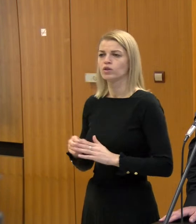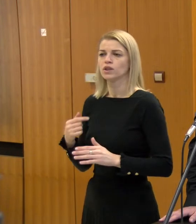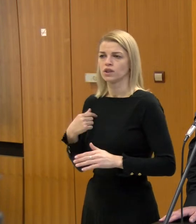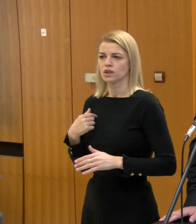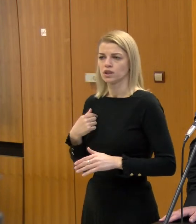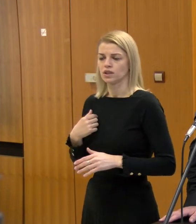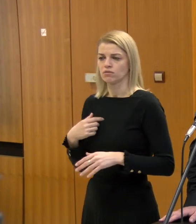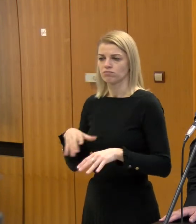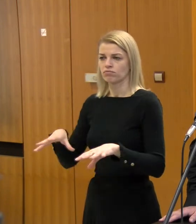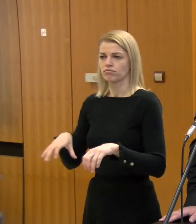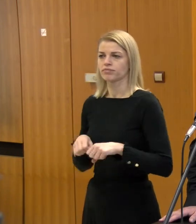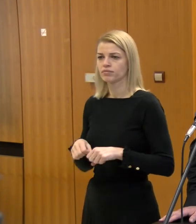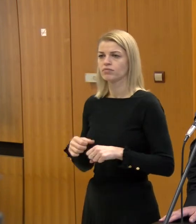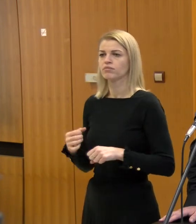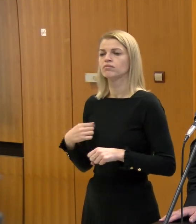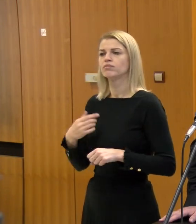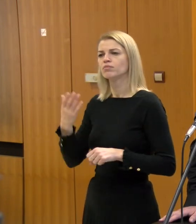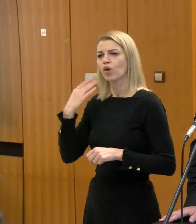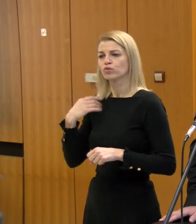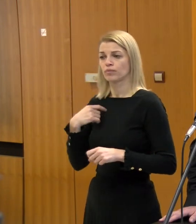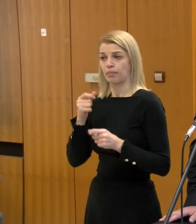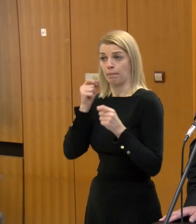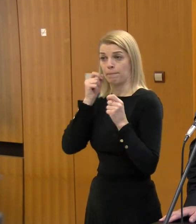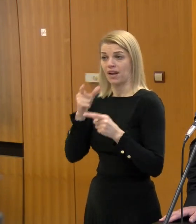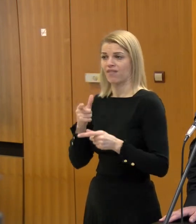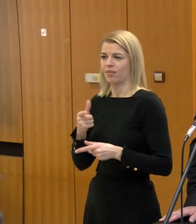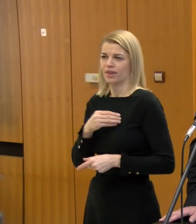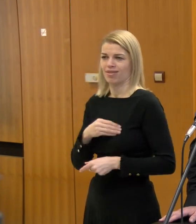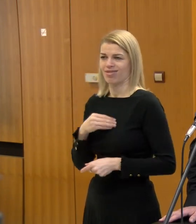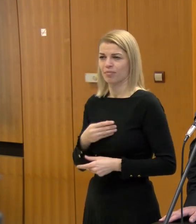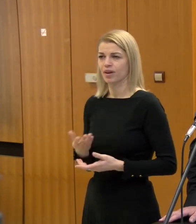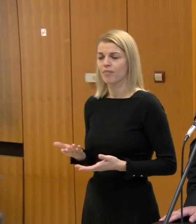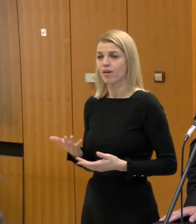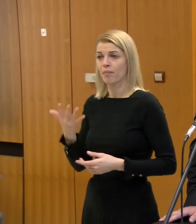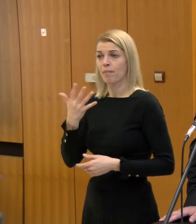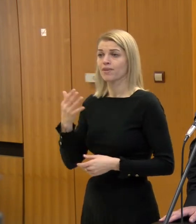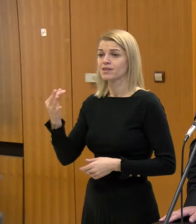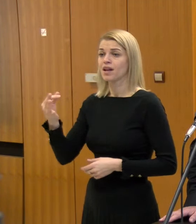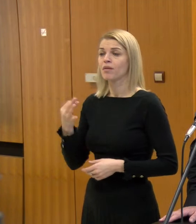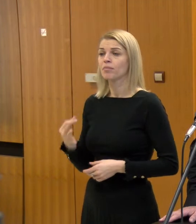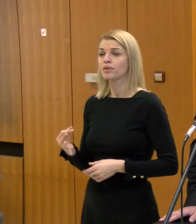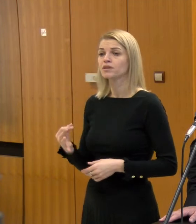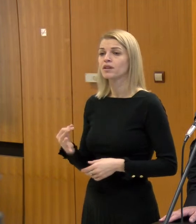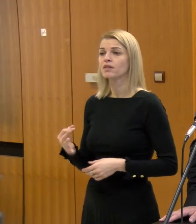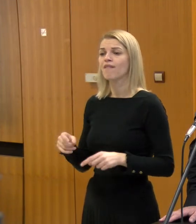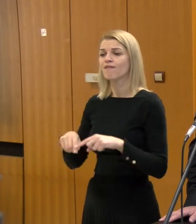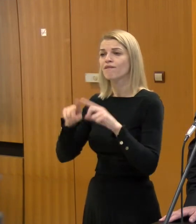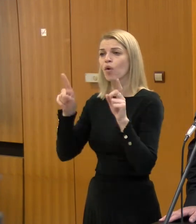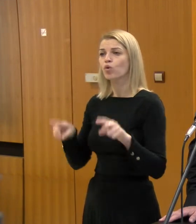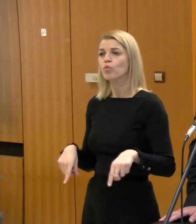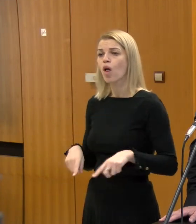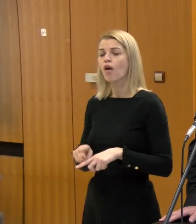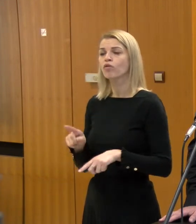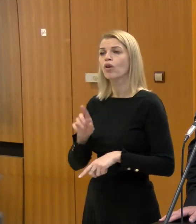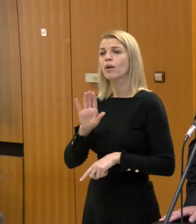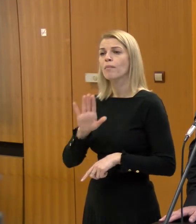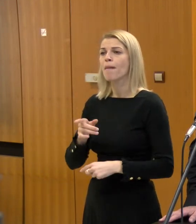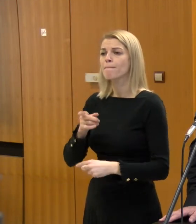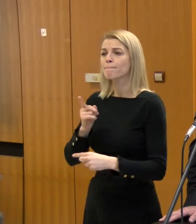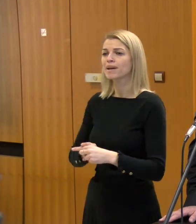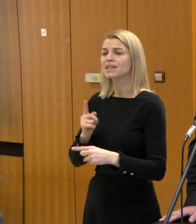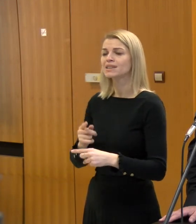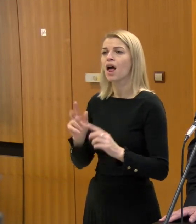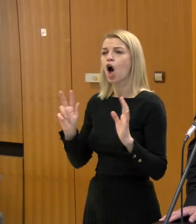vyhoveli, lebo som bol trochu nepríjemne prekvapený, že 50% tých formulárov, ktoré majú presne